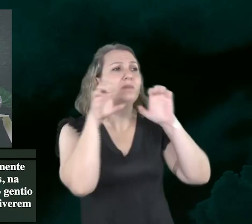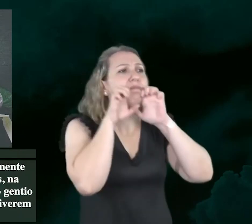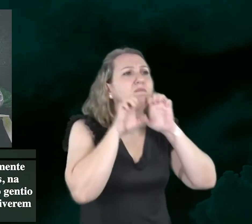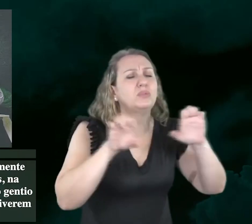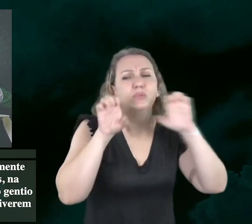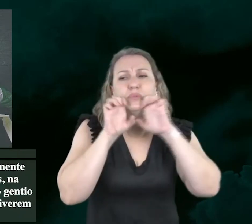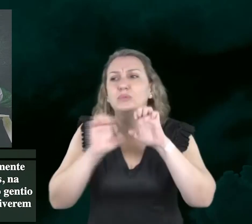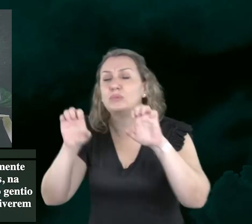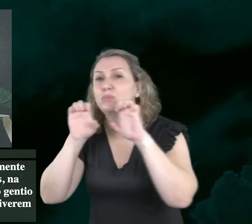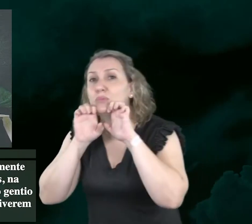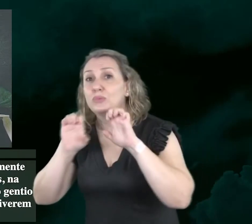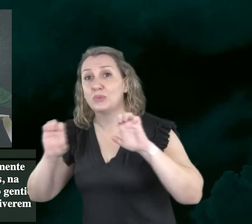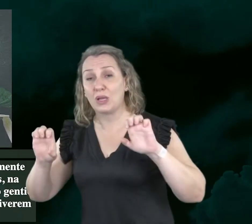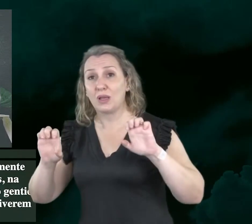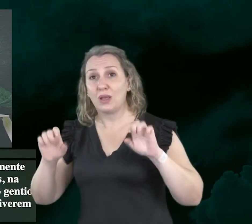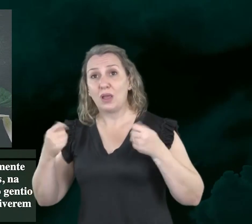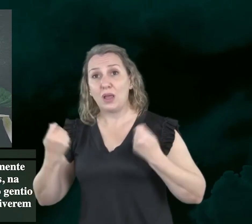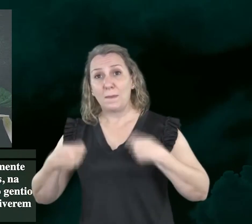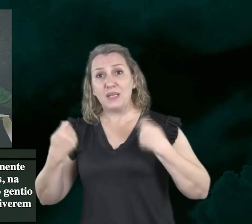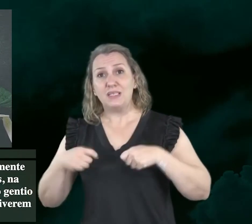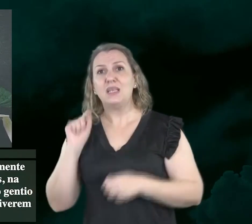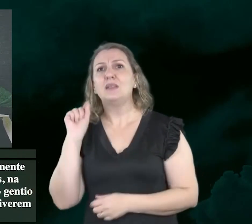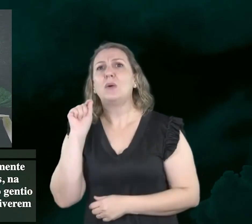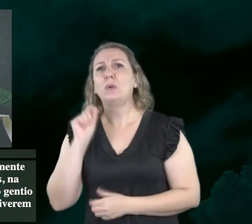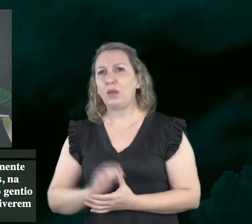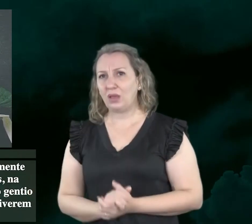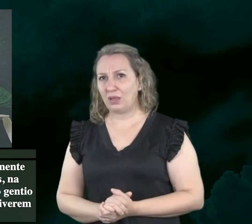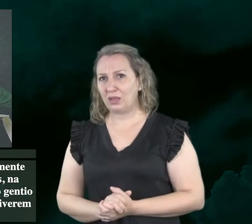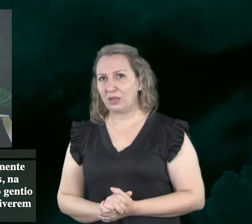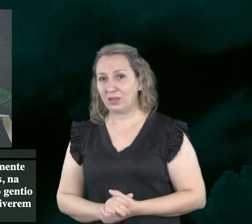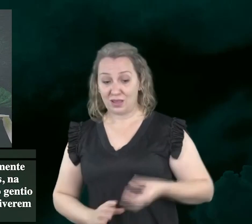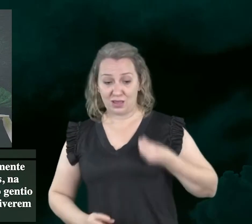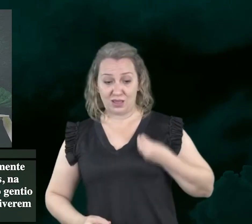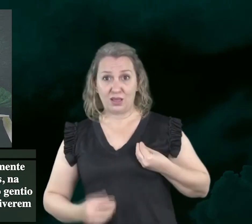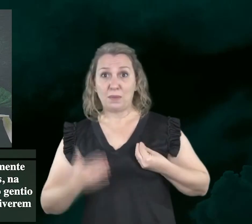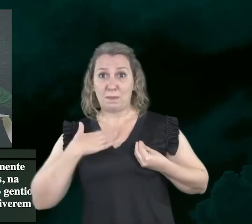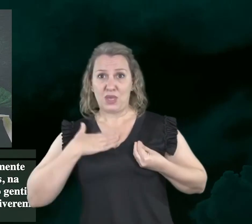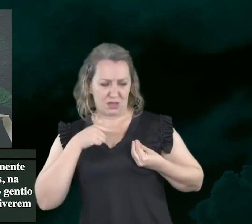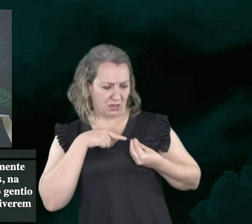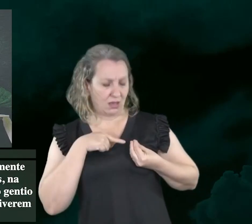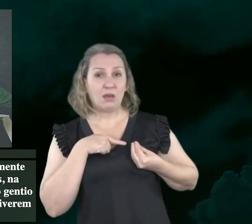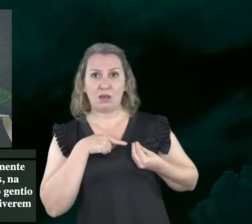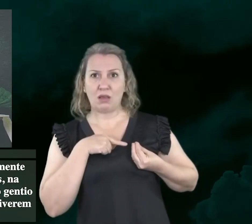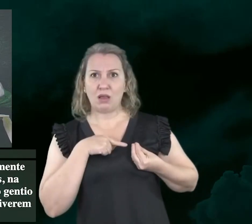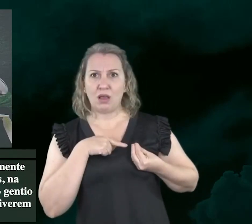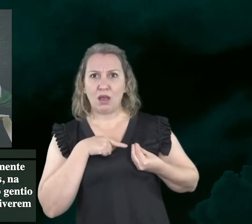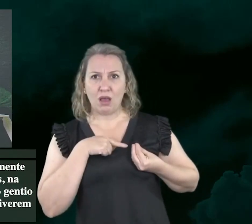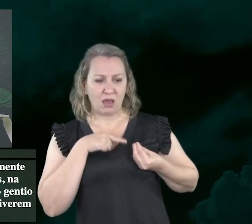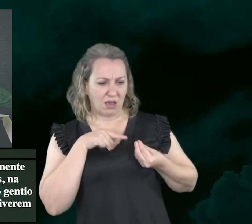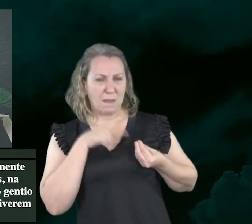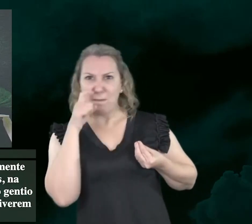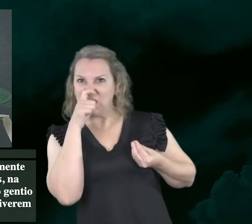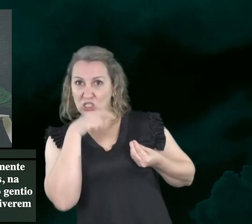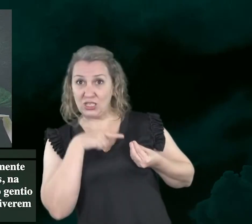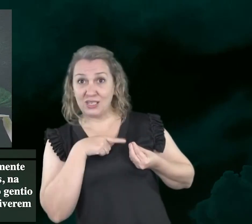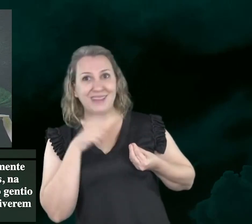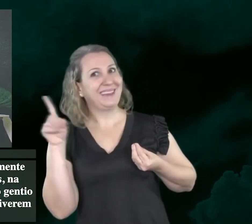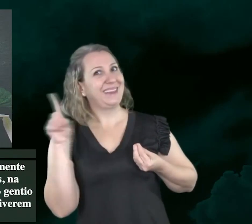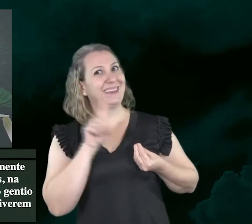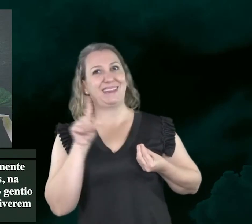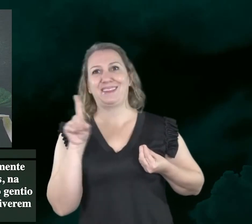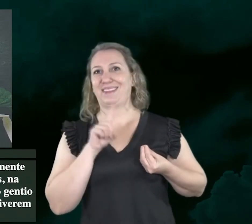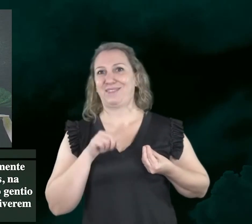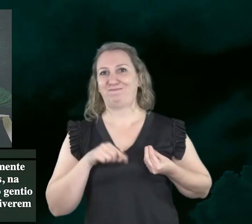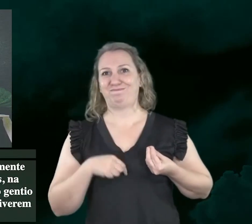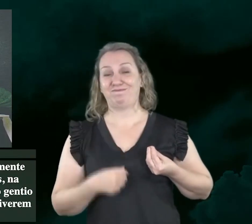precisa ser o nosso procedimento. A verdade precisa regular o nosso procedimento, né?